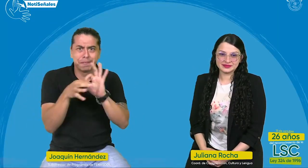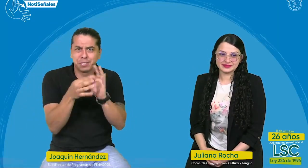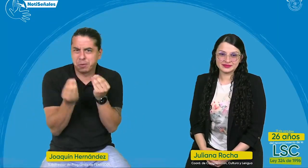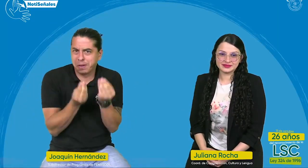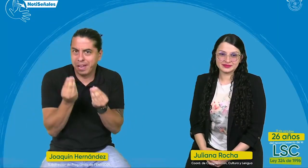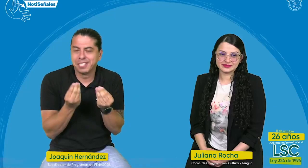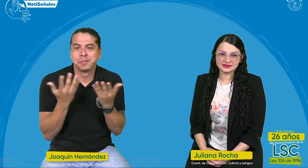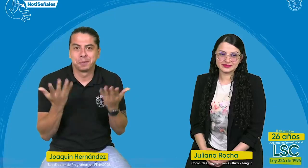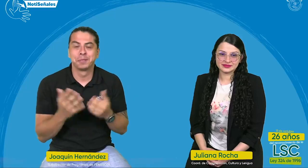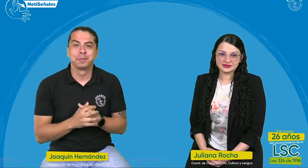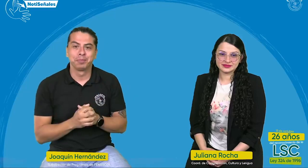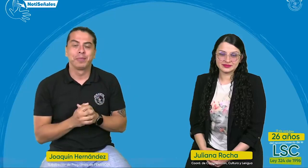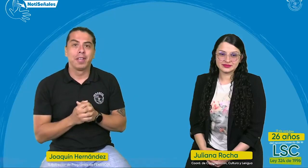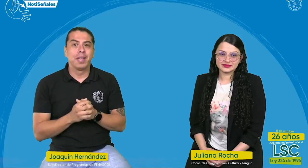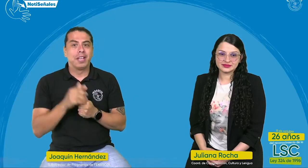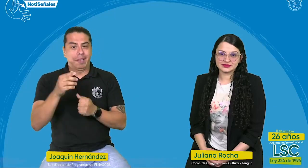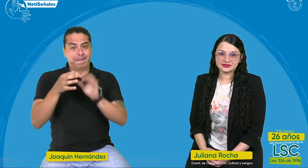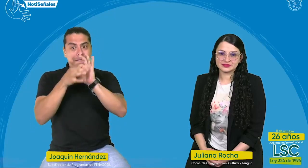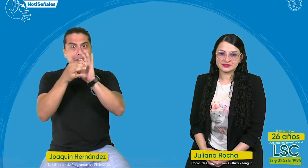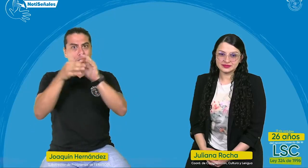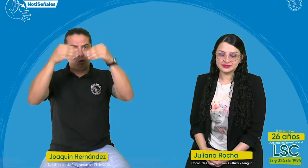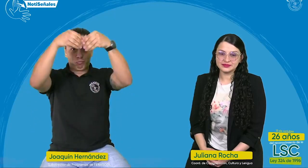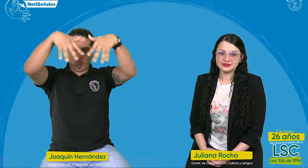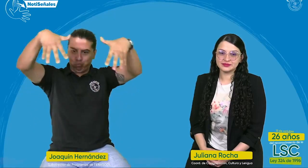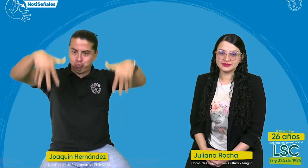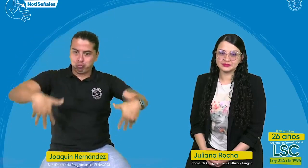más acerca de lo que estamos haciendo acá en fenas